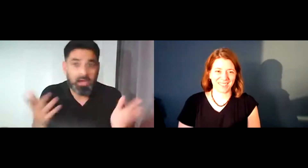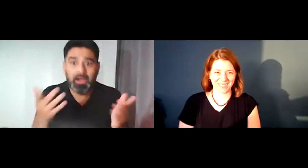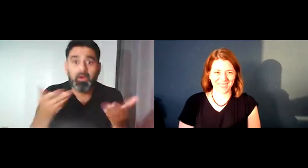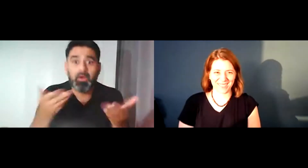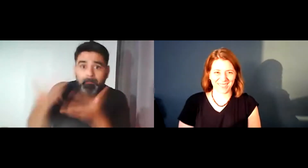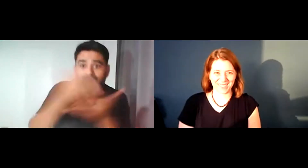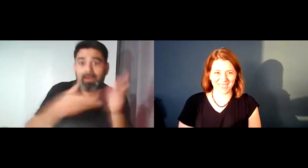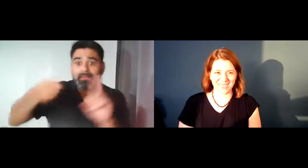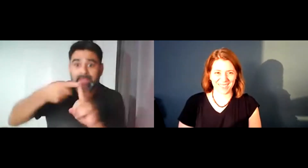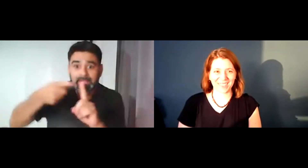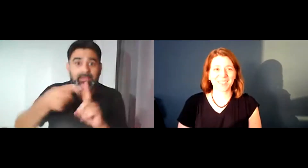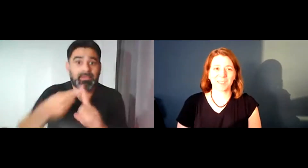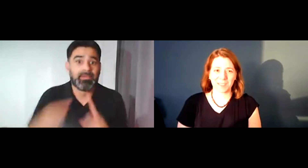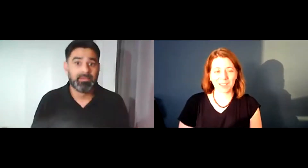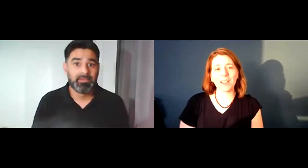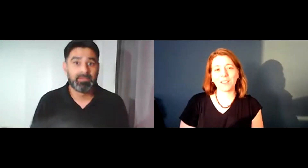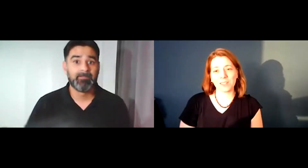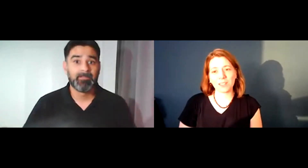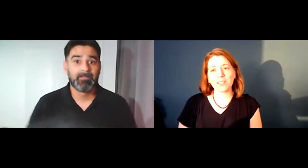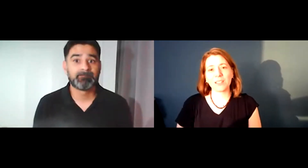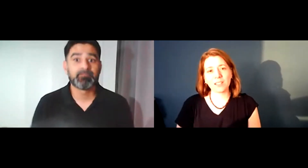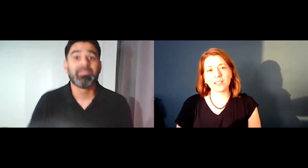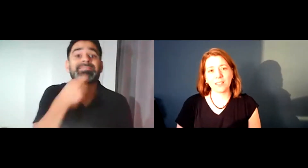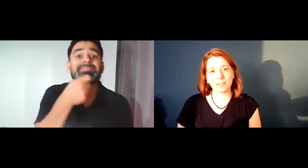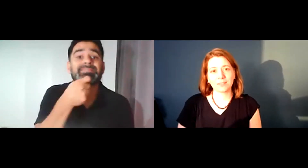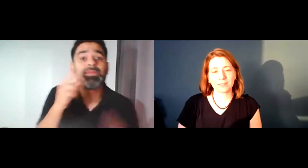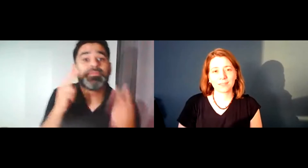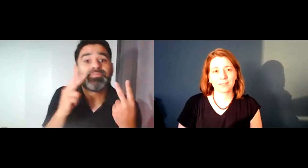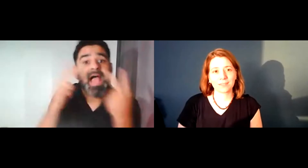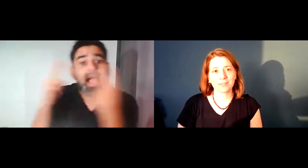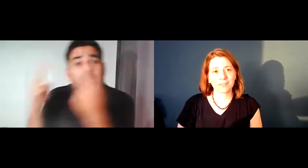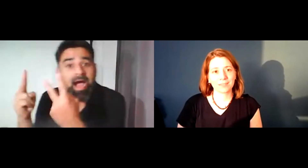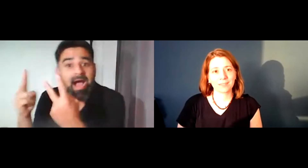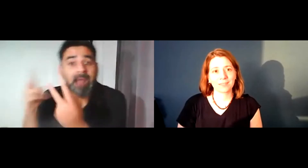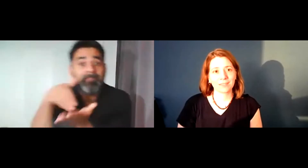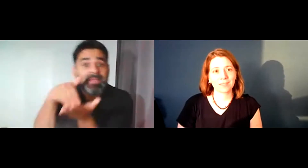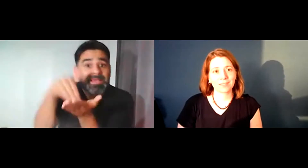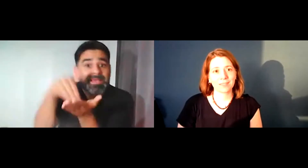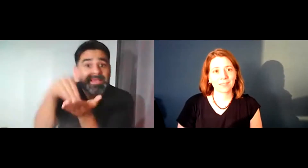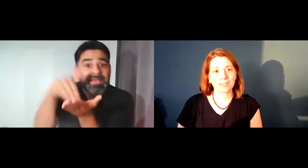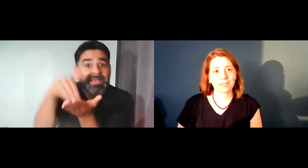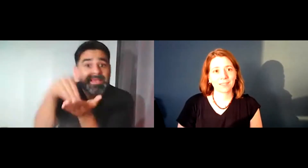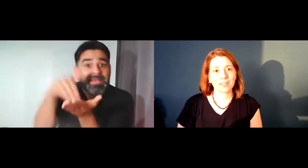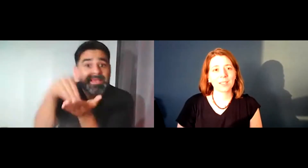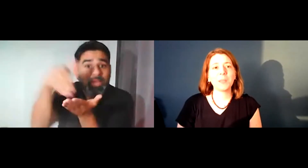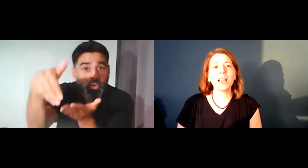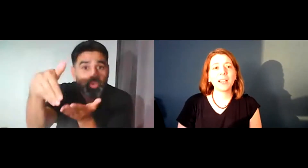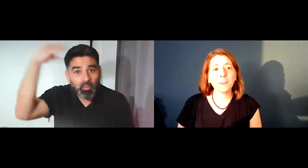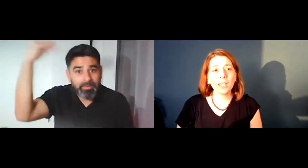no escuchó. Qué bueno. Sí, qué bueno. Estaría buenísimo conservarlo. Y viajan en micro,